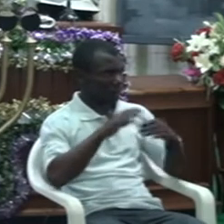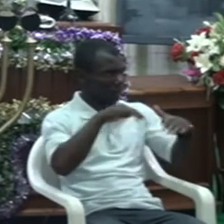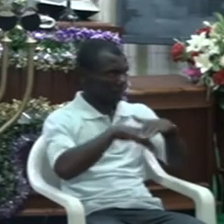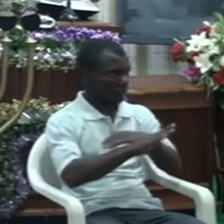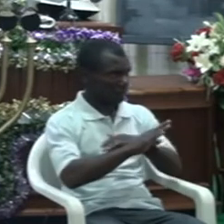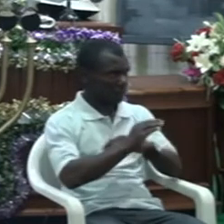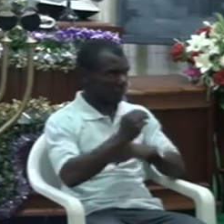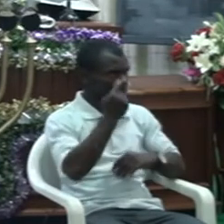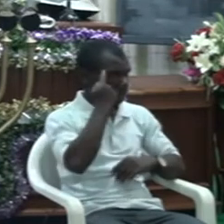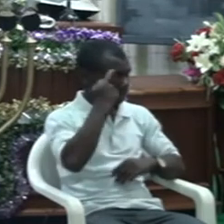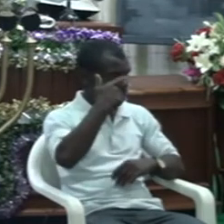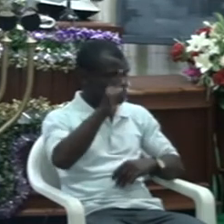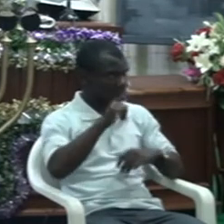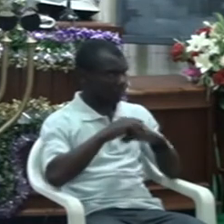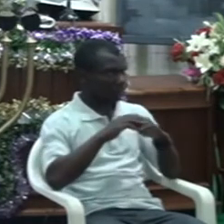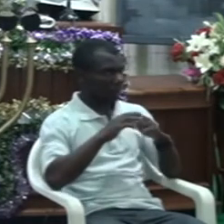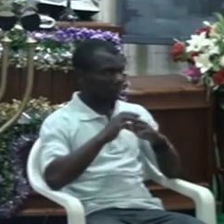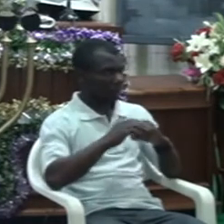ke. Le fait pour lui